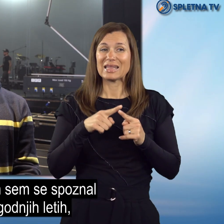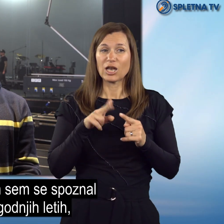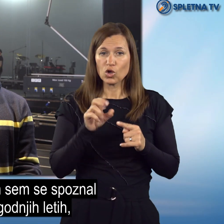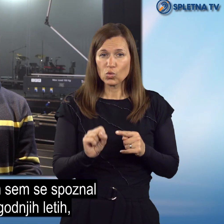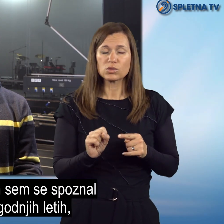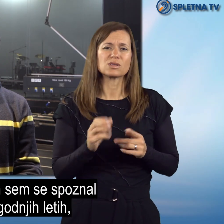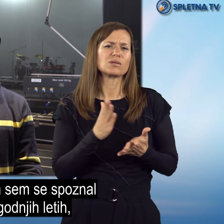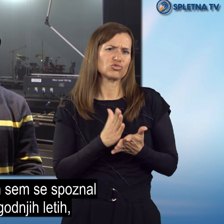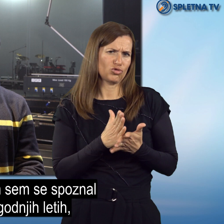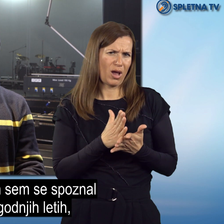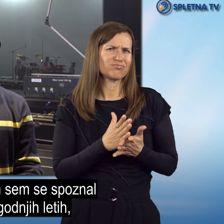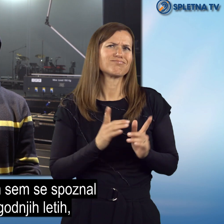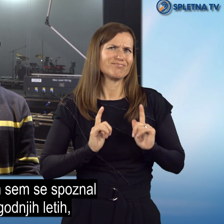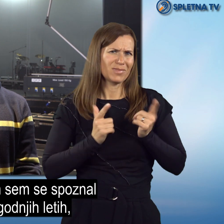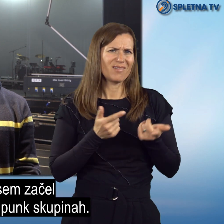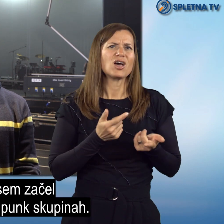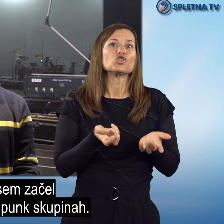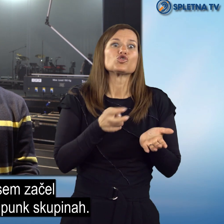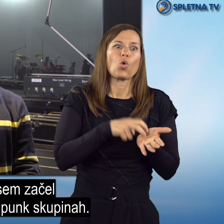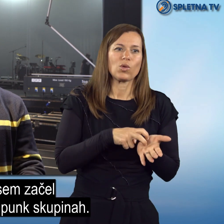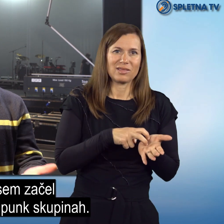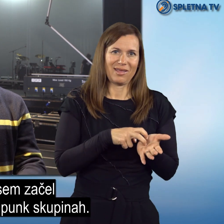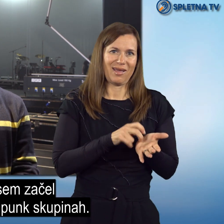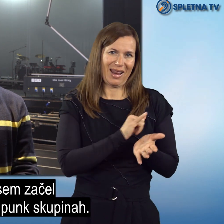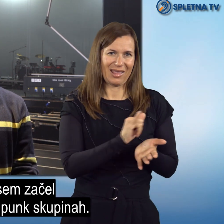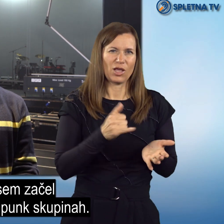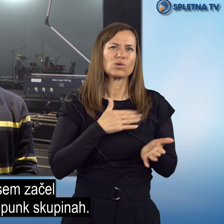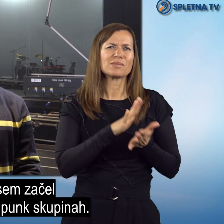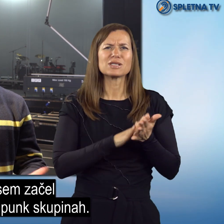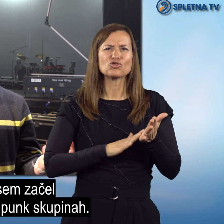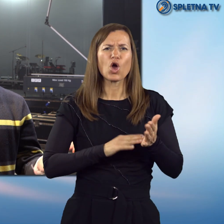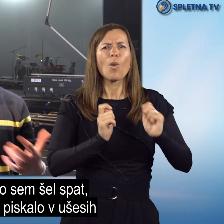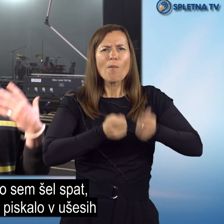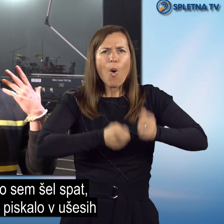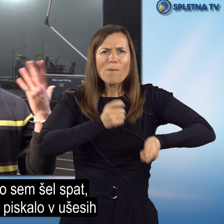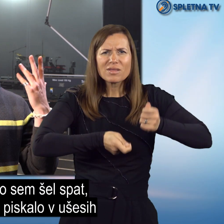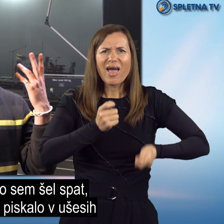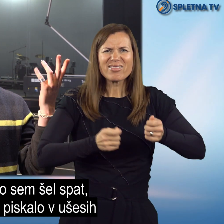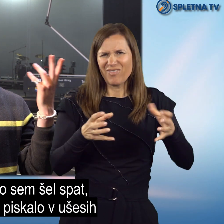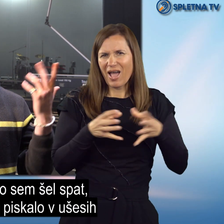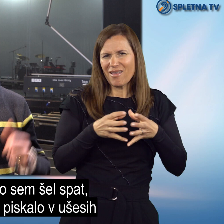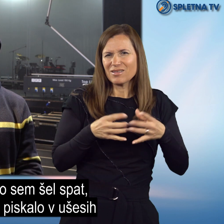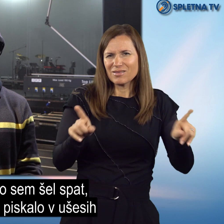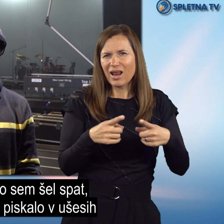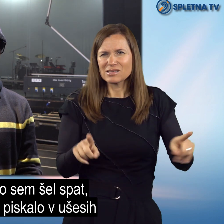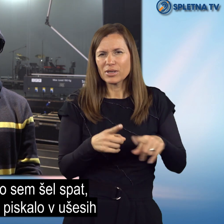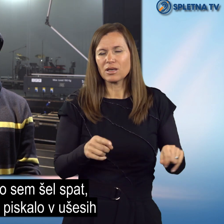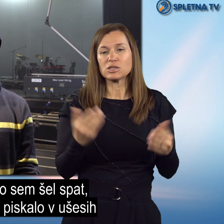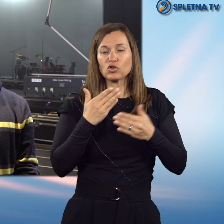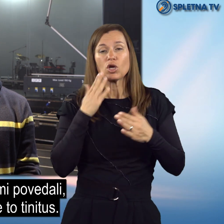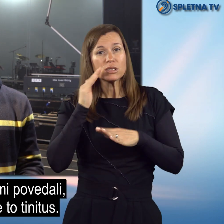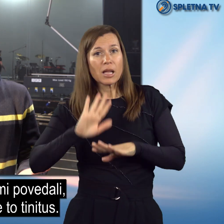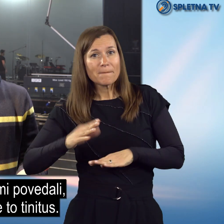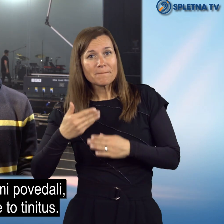Z tinitusom sem se spoznal že v zgodnjih letih, ko sem začel bobnati v punk bandih. Sem šel zvečer spati in si je nekaj piskal po ušesih